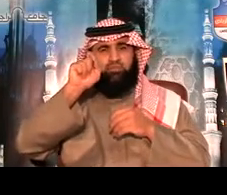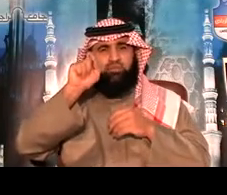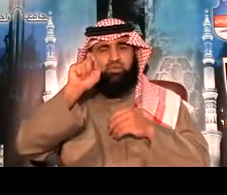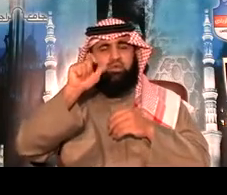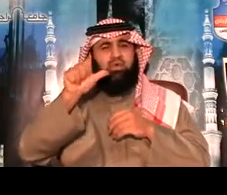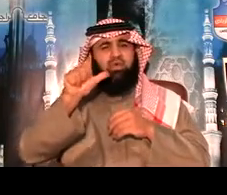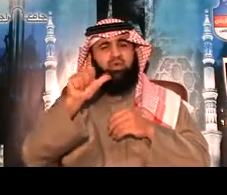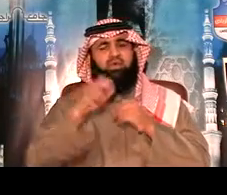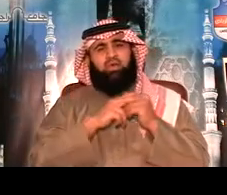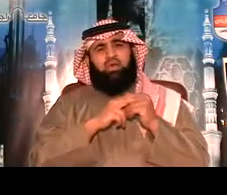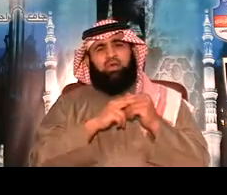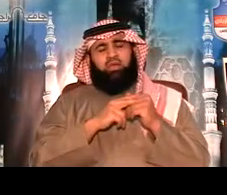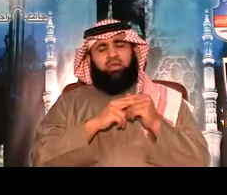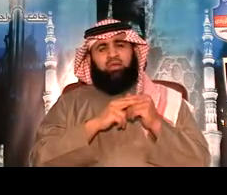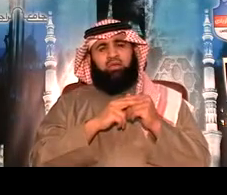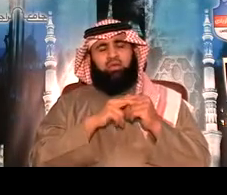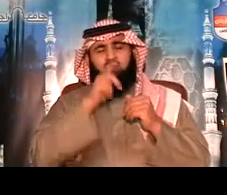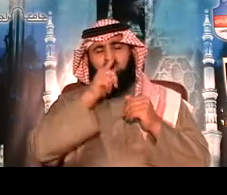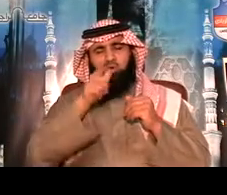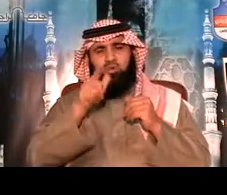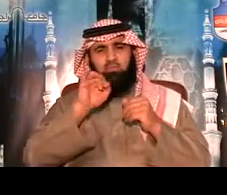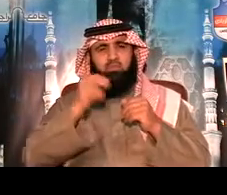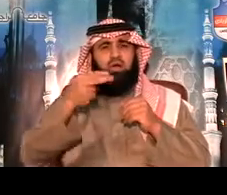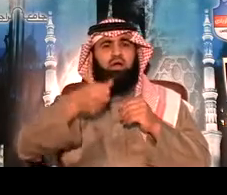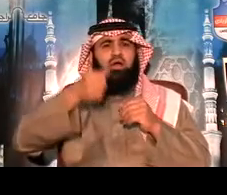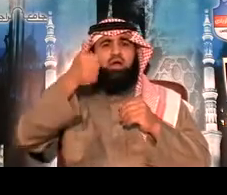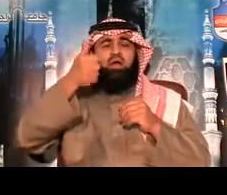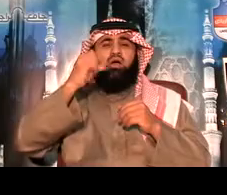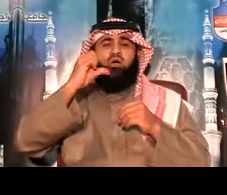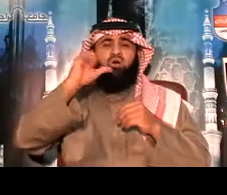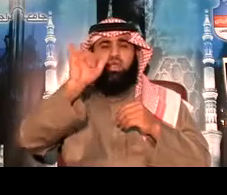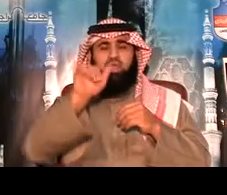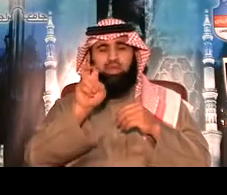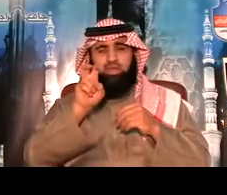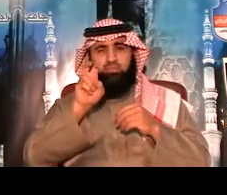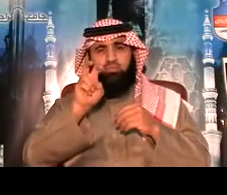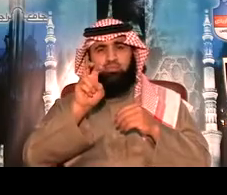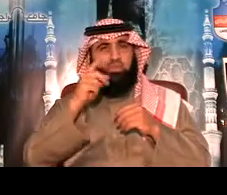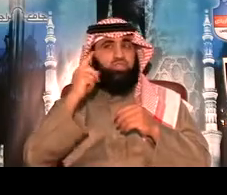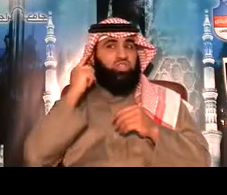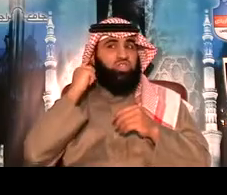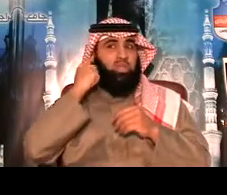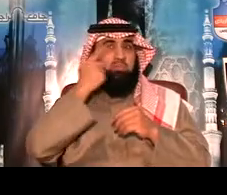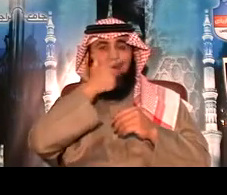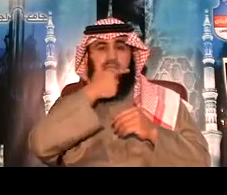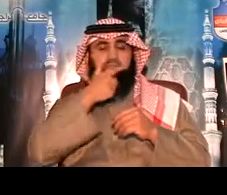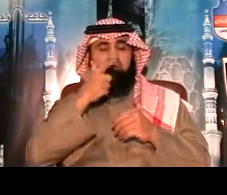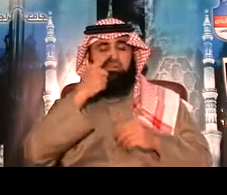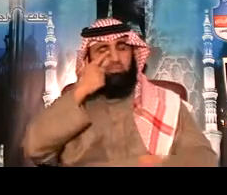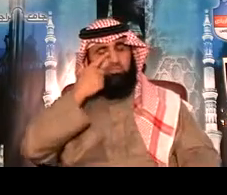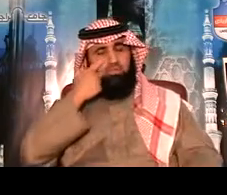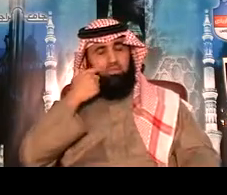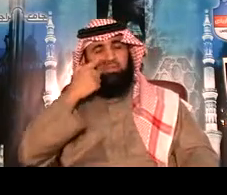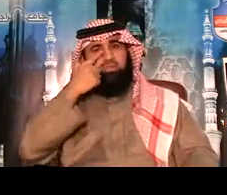الحديث أن معاوية لما بلغه هذا الحديث بكى حتى غشي عليه، فلما أفاق قال: صدق